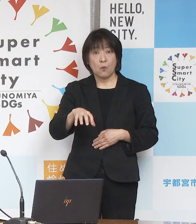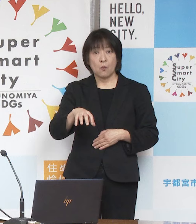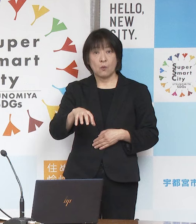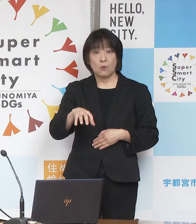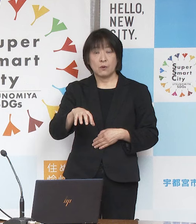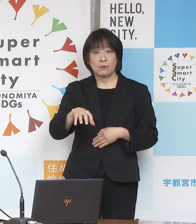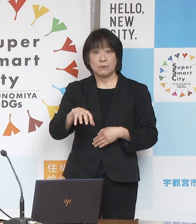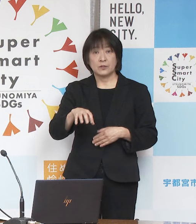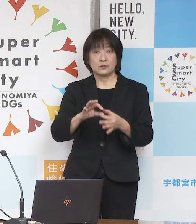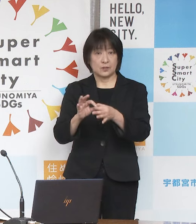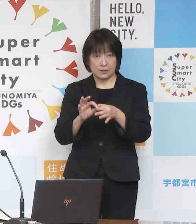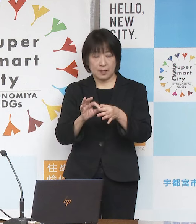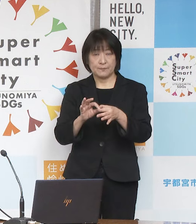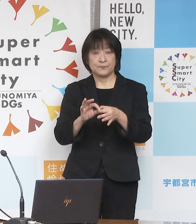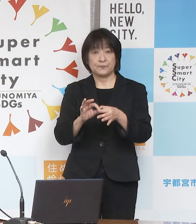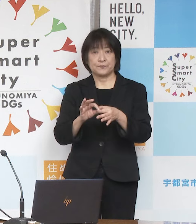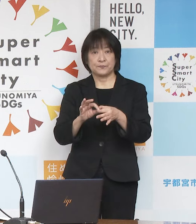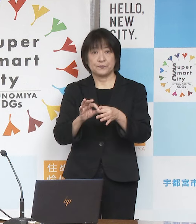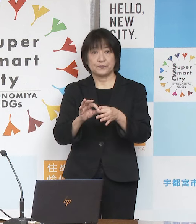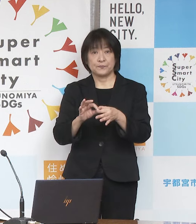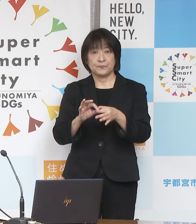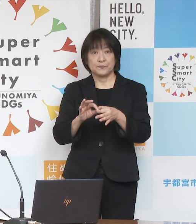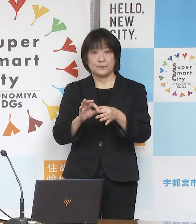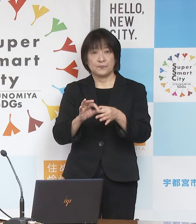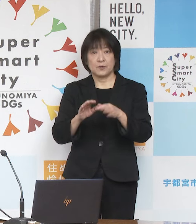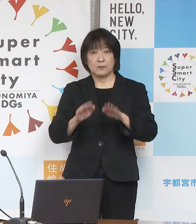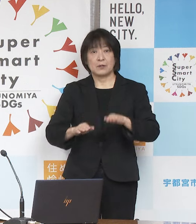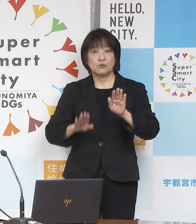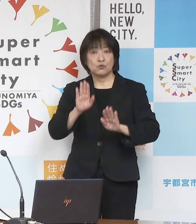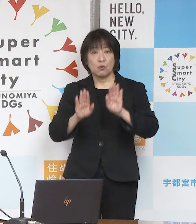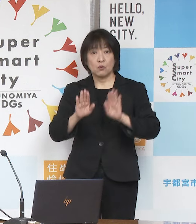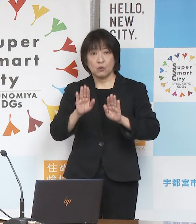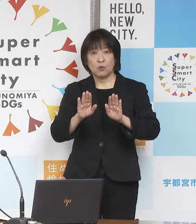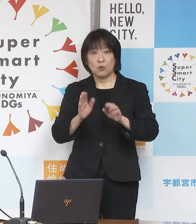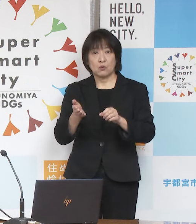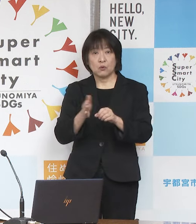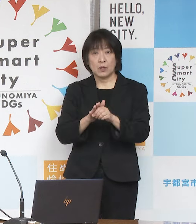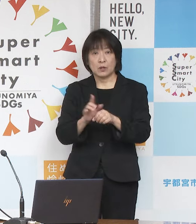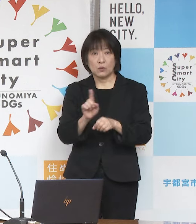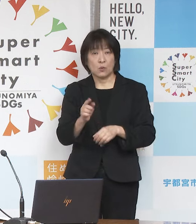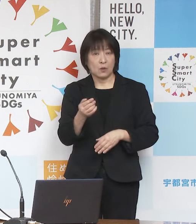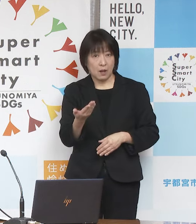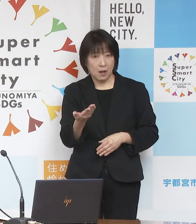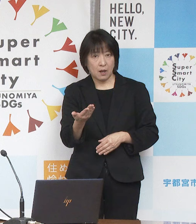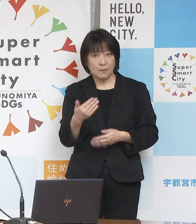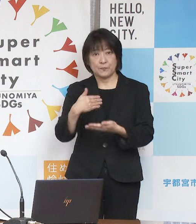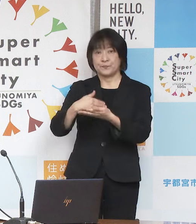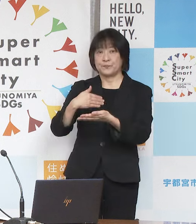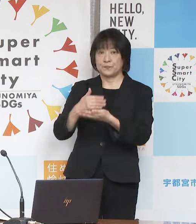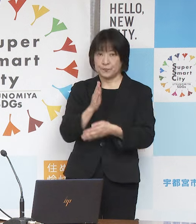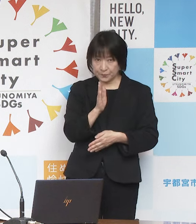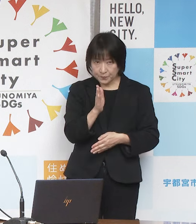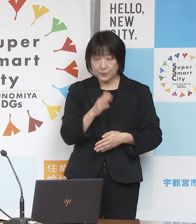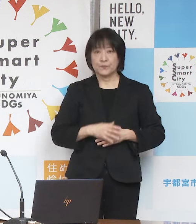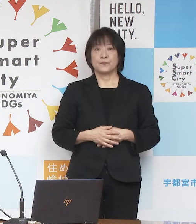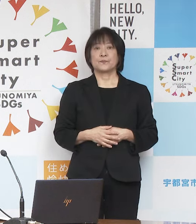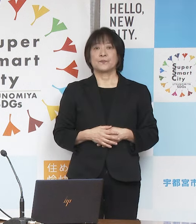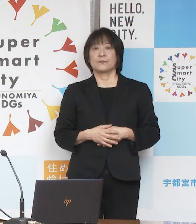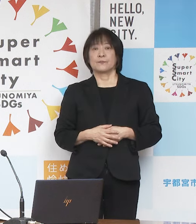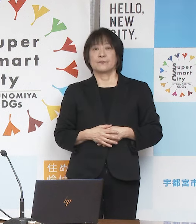いないかとは思うんですけれどもうん今のところも含めてということかどうかをお伺いしたいと思いますよろしくお願いしますはい